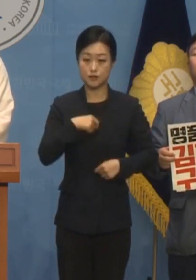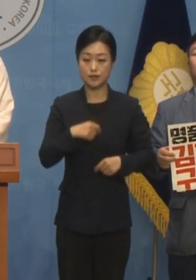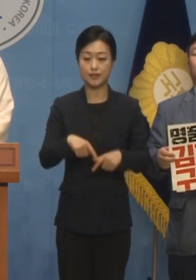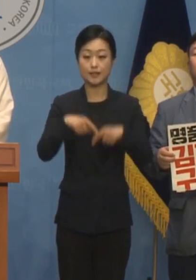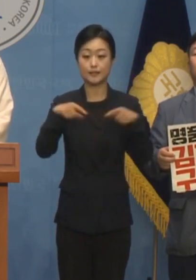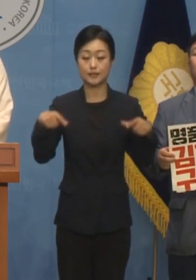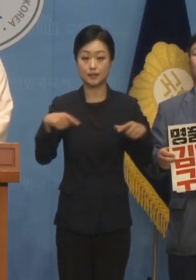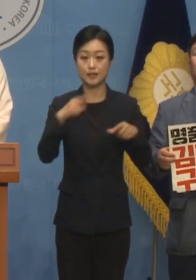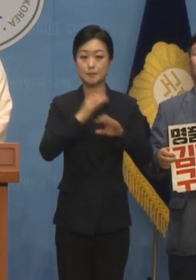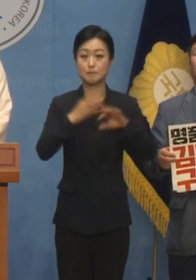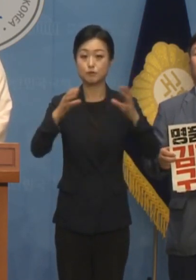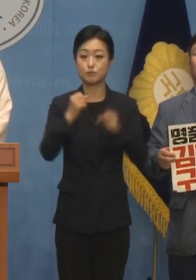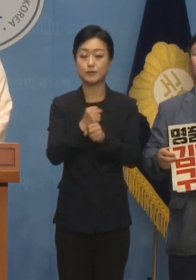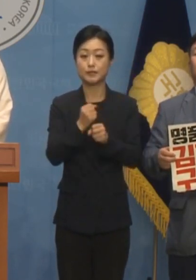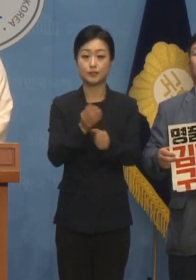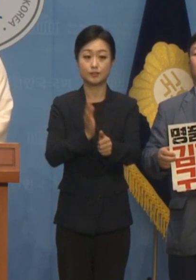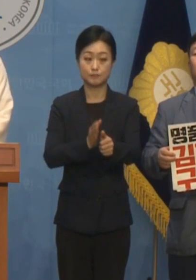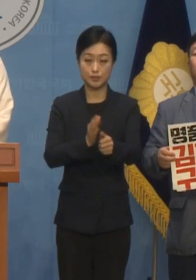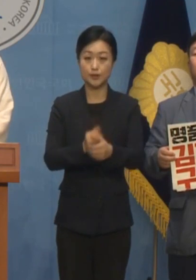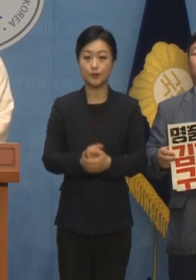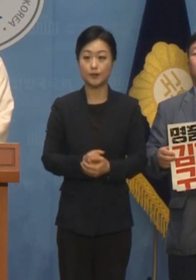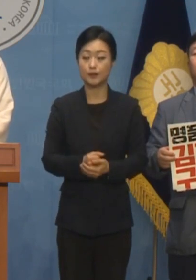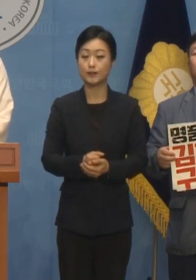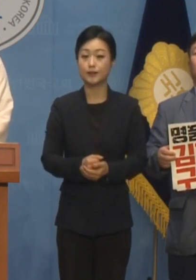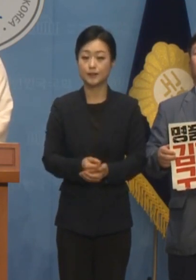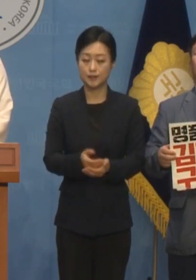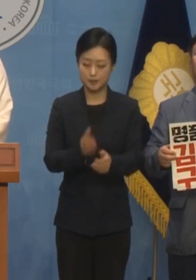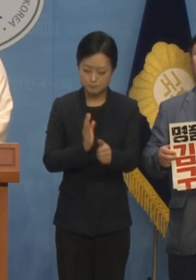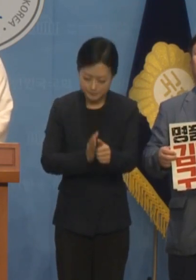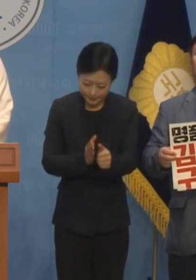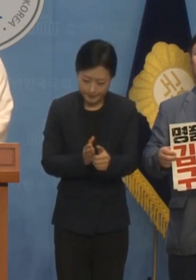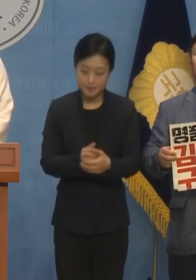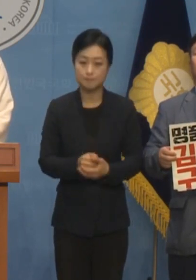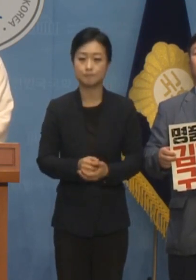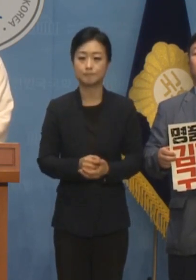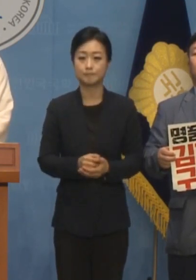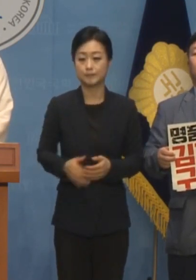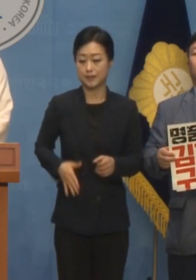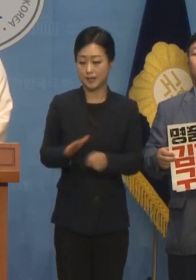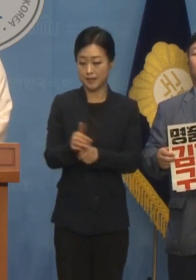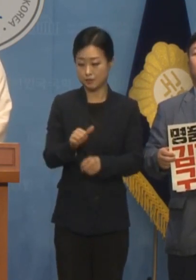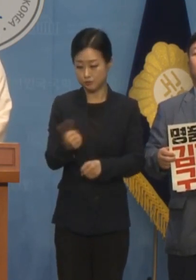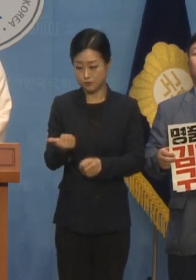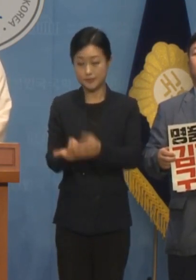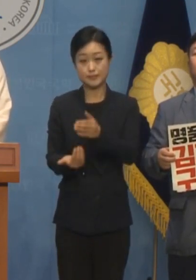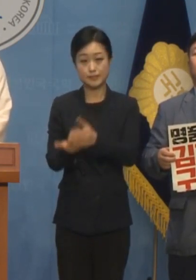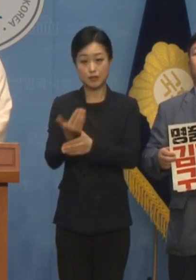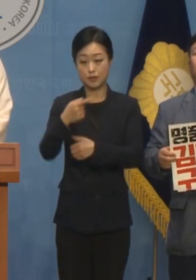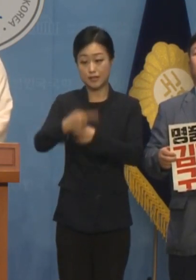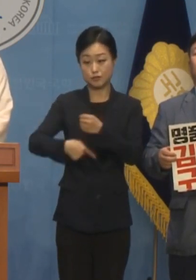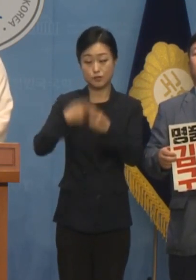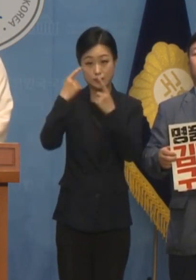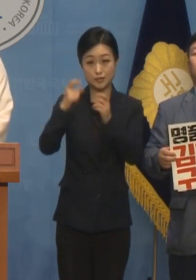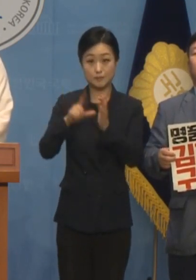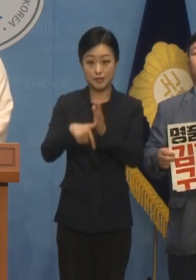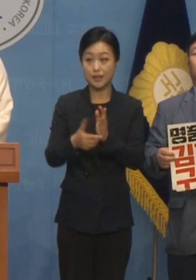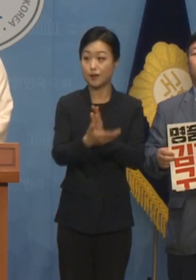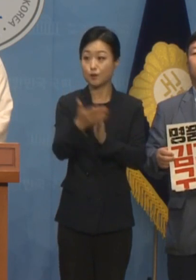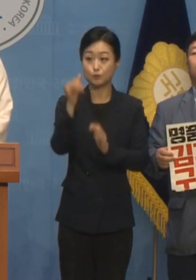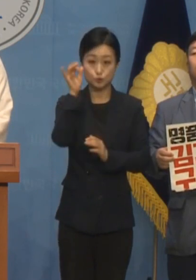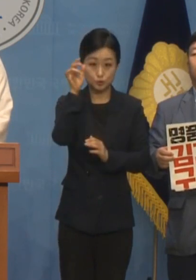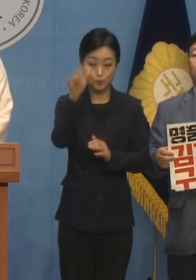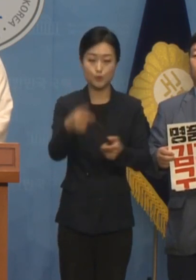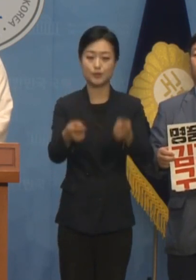위대한 민주공화국을 열어갑시다. 요청드리고 부탁드립니다. 고 최수근 해병 순직 1주기 시민추모제 함께해 주시기를